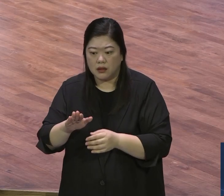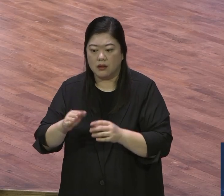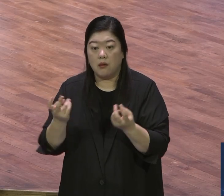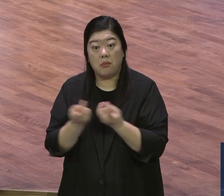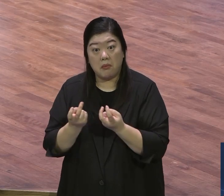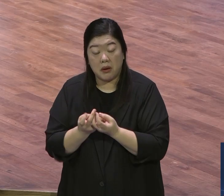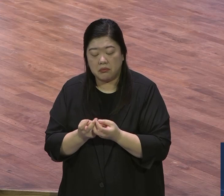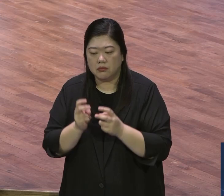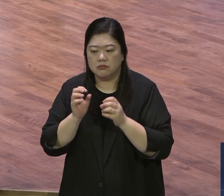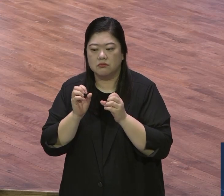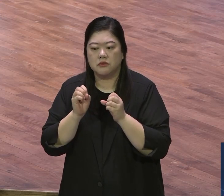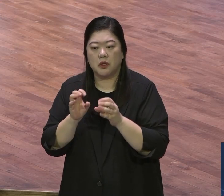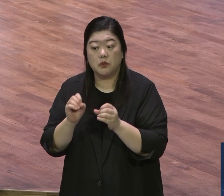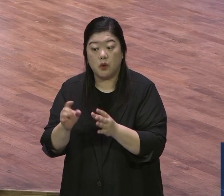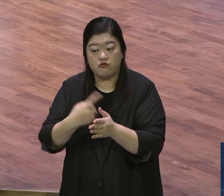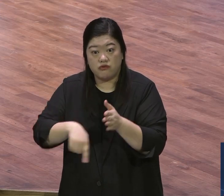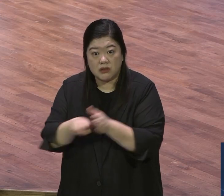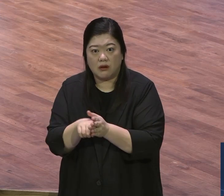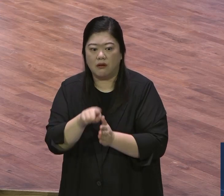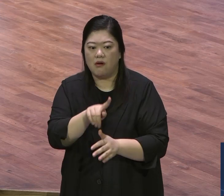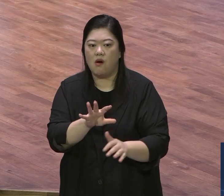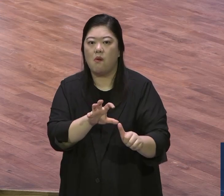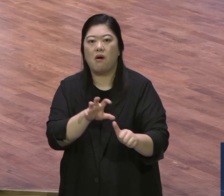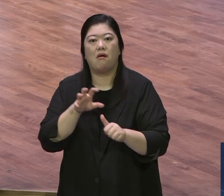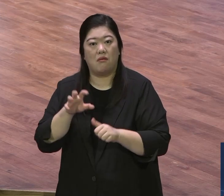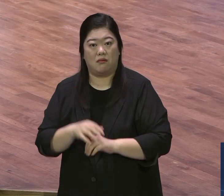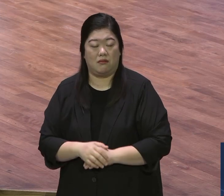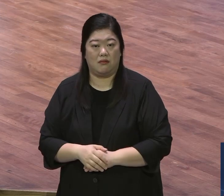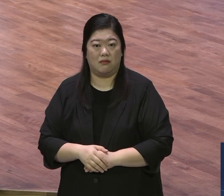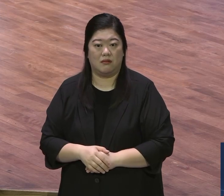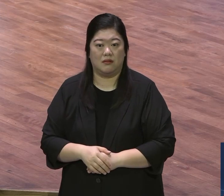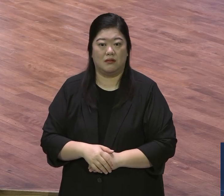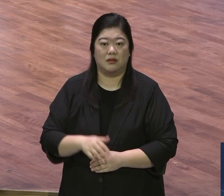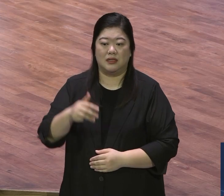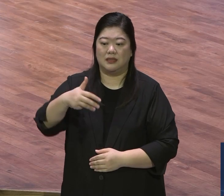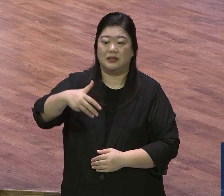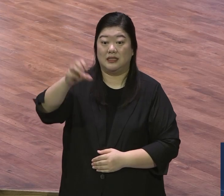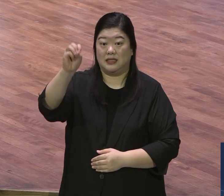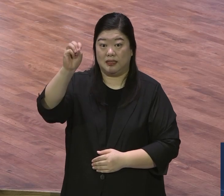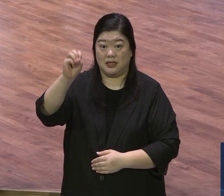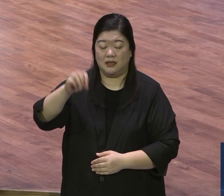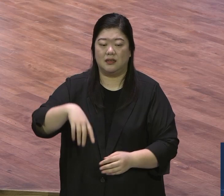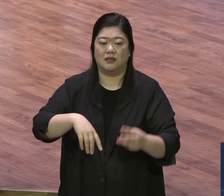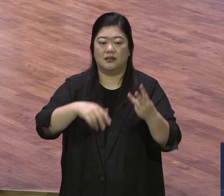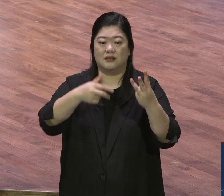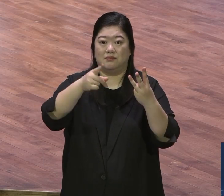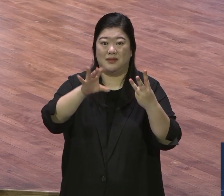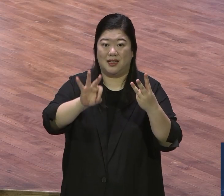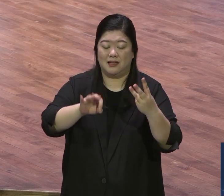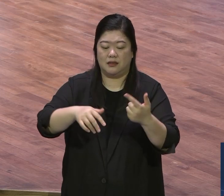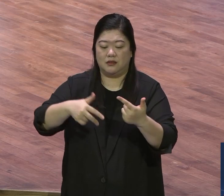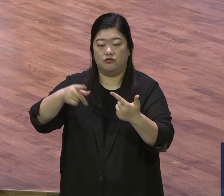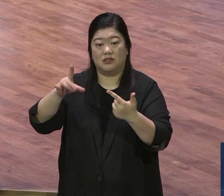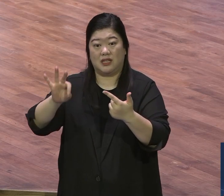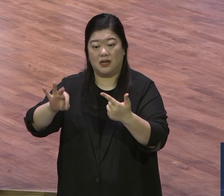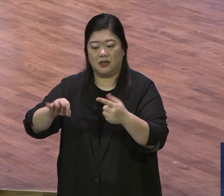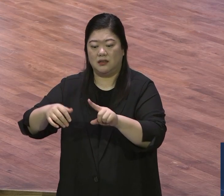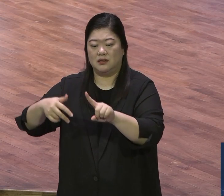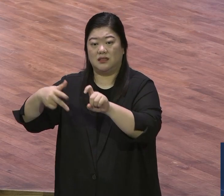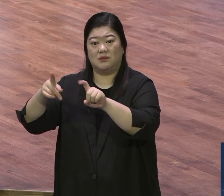상세 6장 11장 상세 3장 11장 이 삶이 아니 우리는 1장